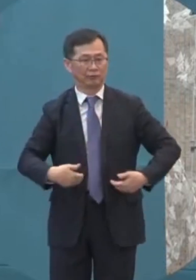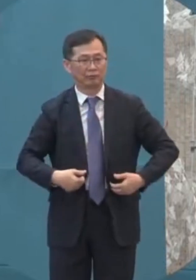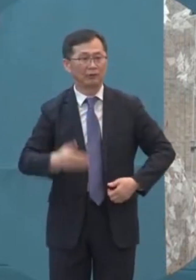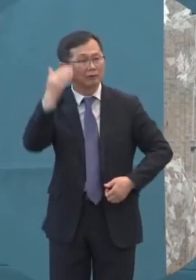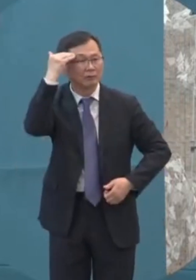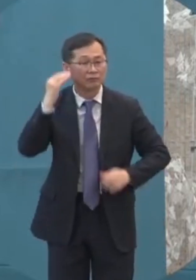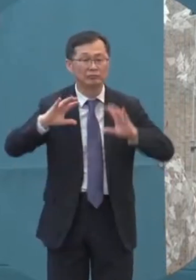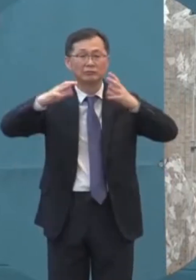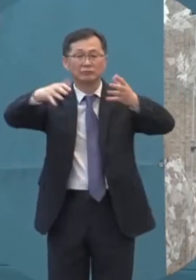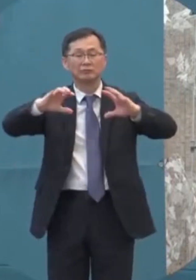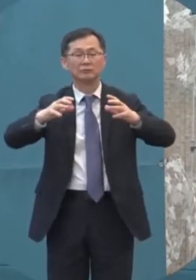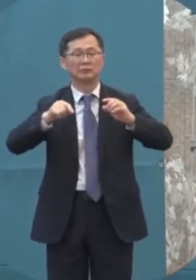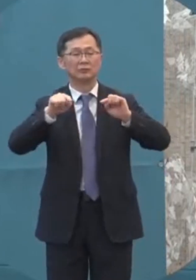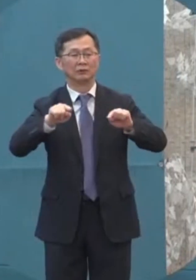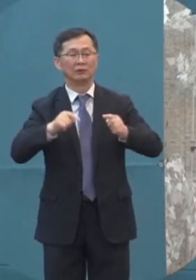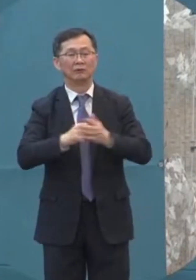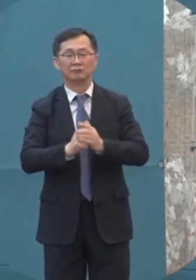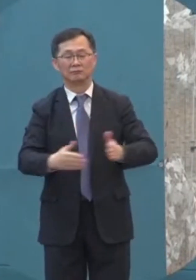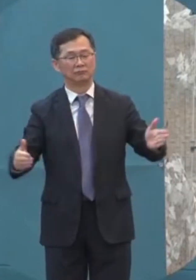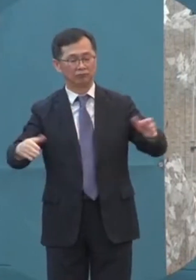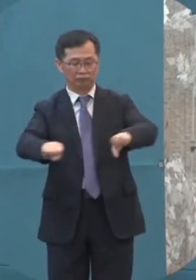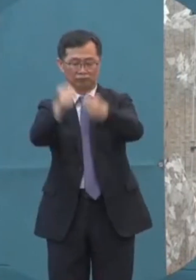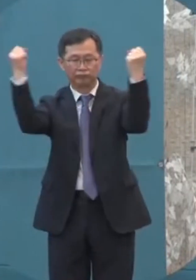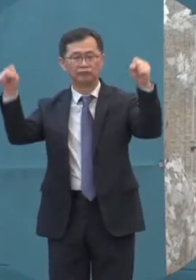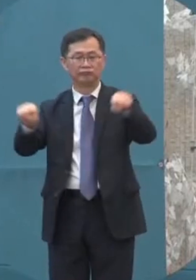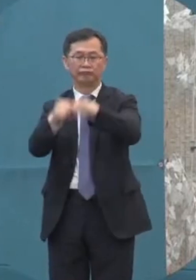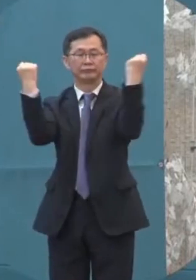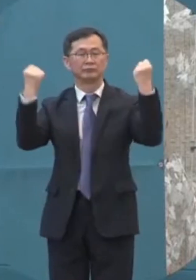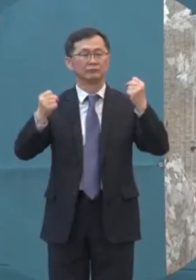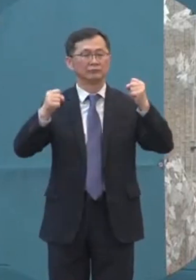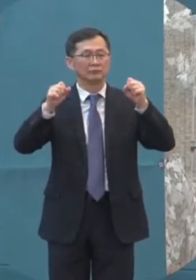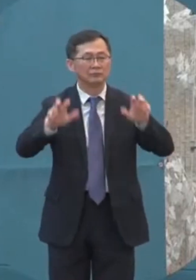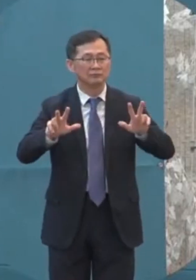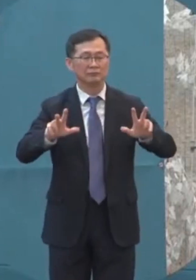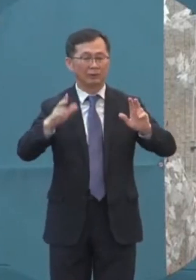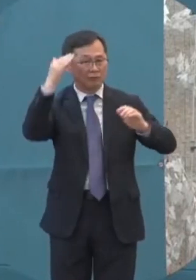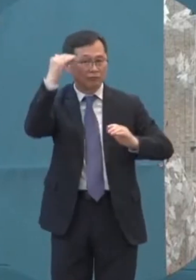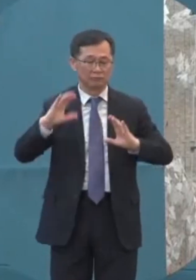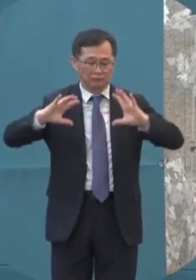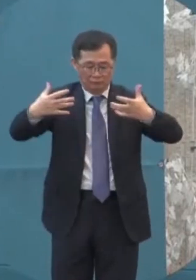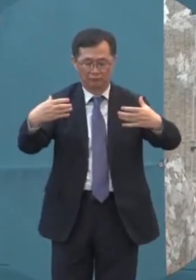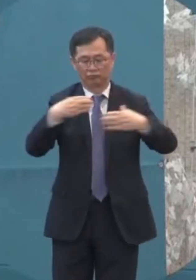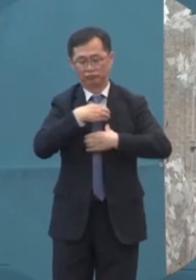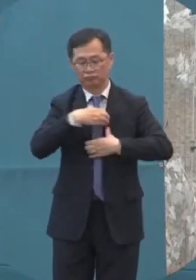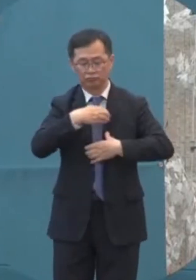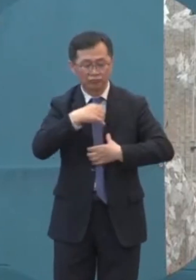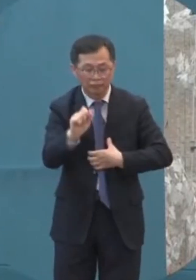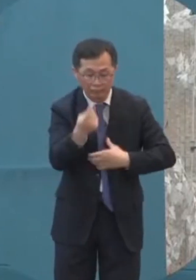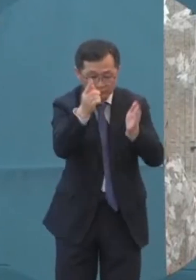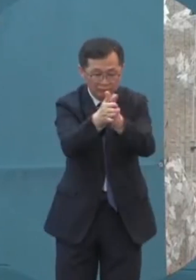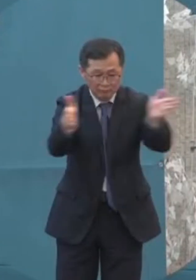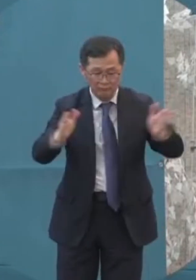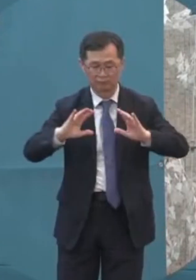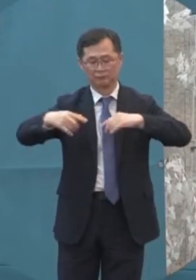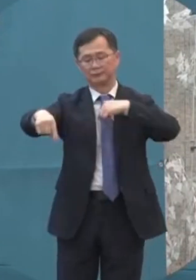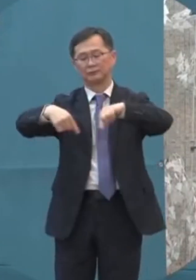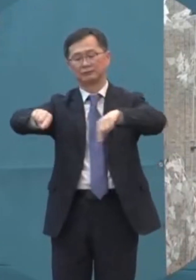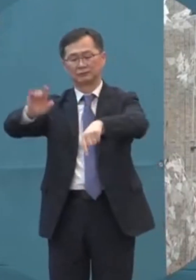대한민국 정치는 파탄났습니다. 대한민국의 위기는 정치 파탄에서 시작됐습니다.